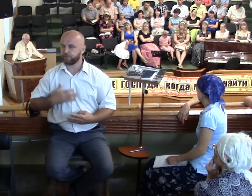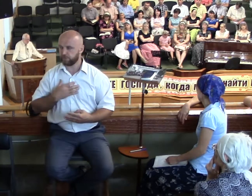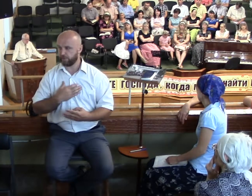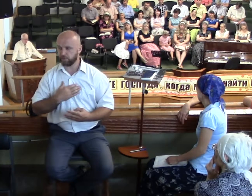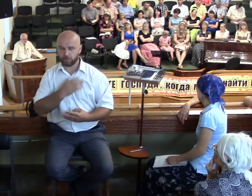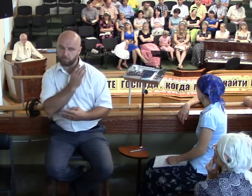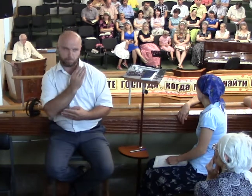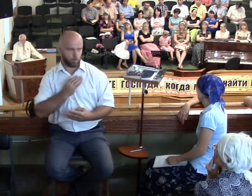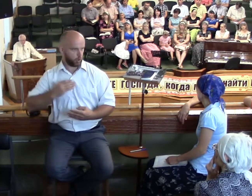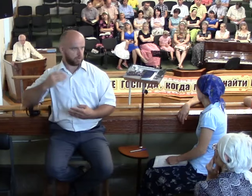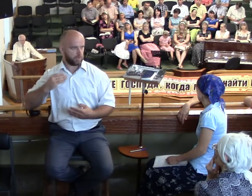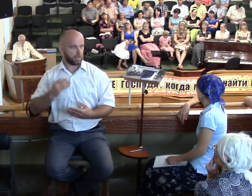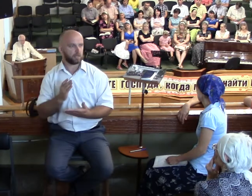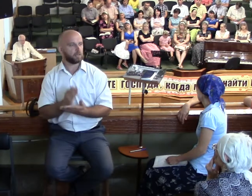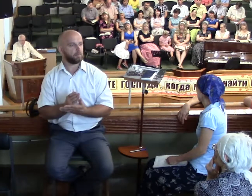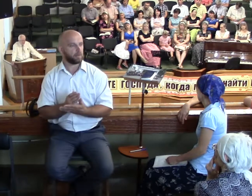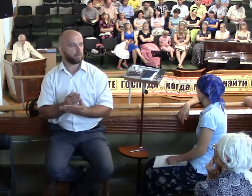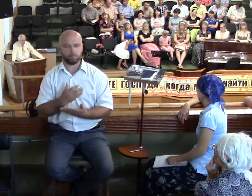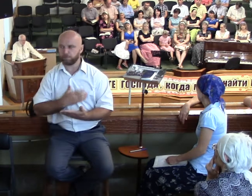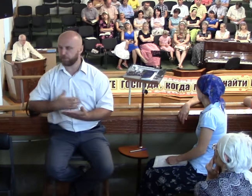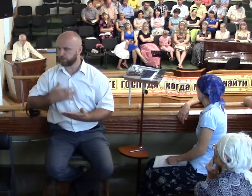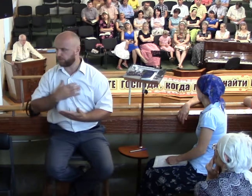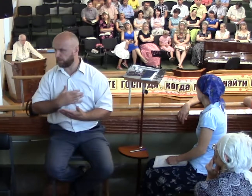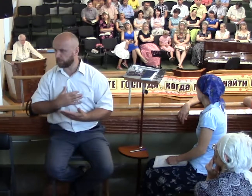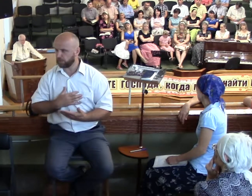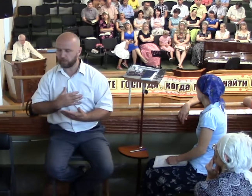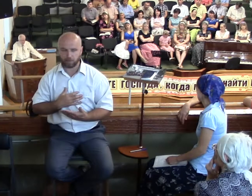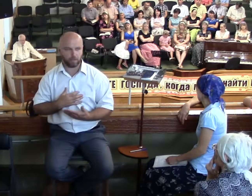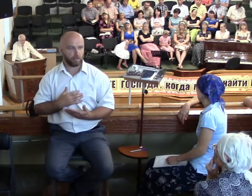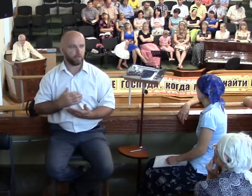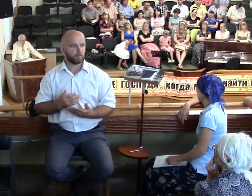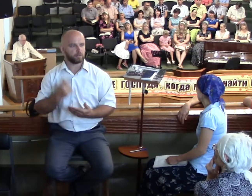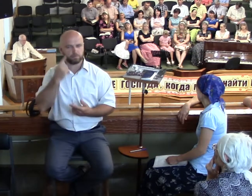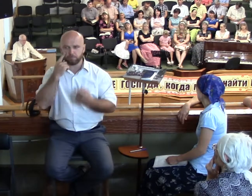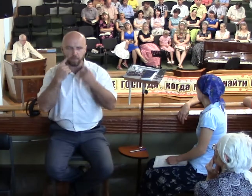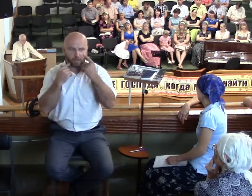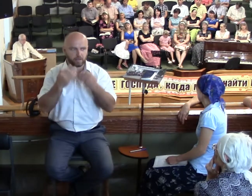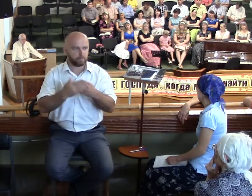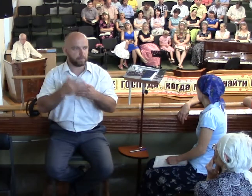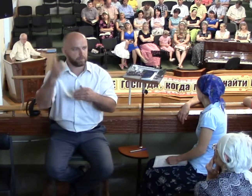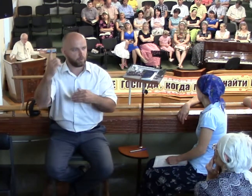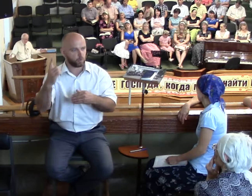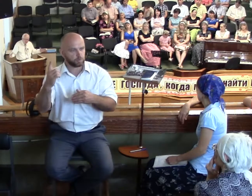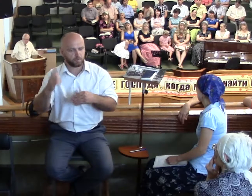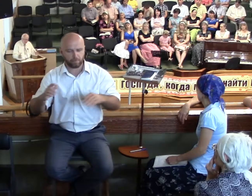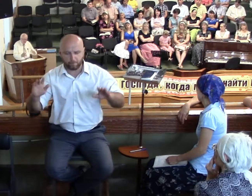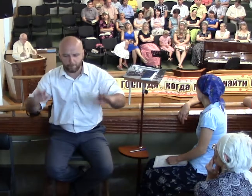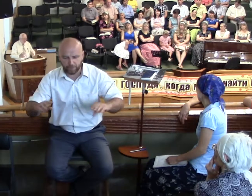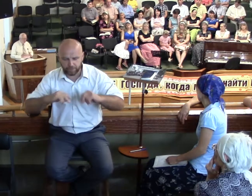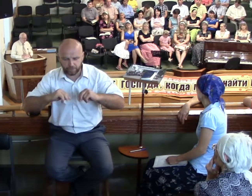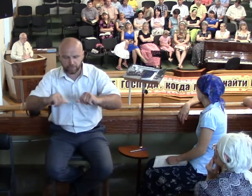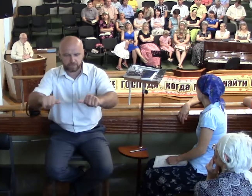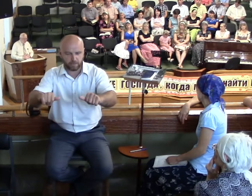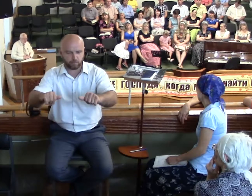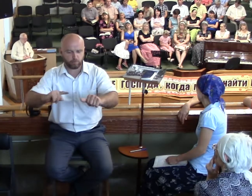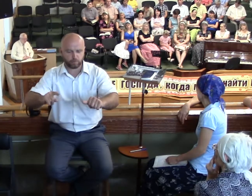Моисей, сколько он терпел и падал на лице свое перед Богом, падал на землю, потому что